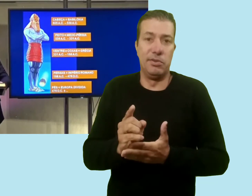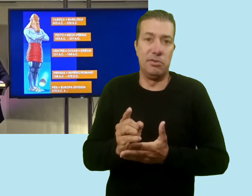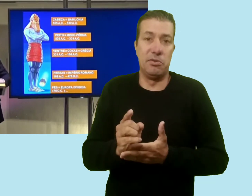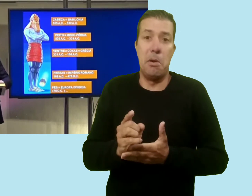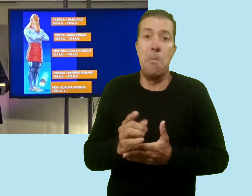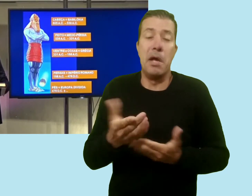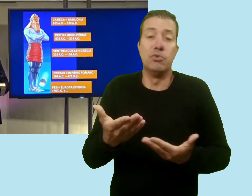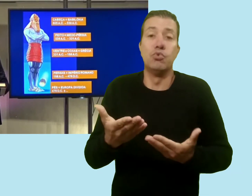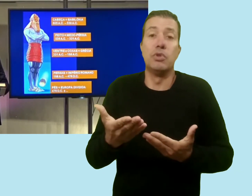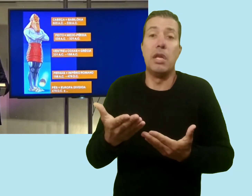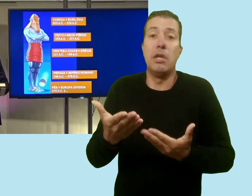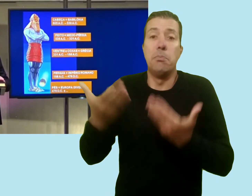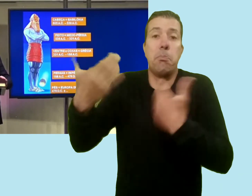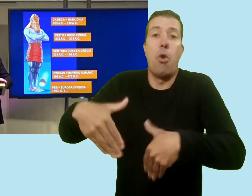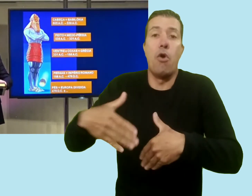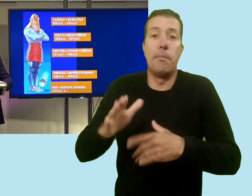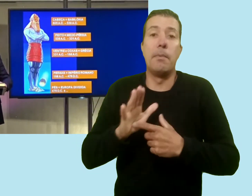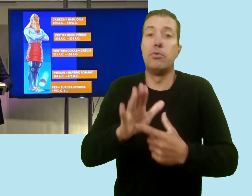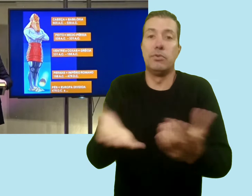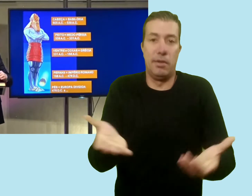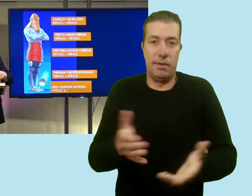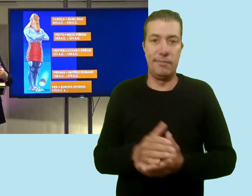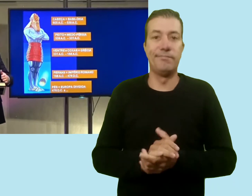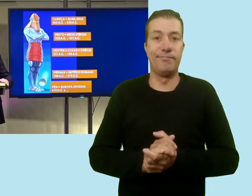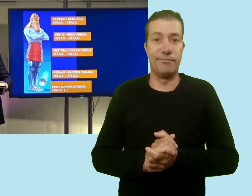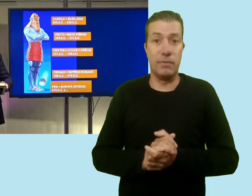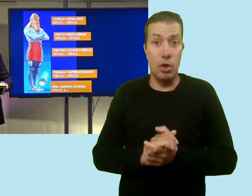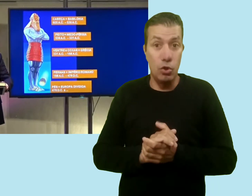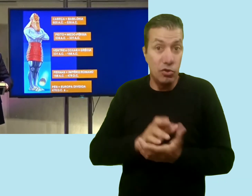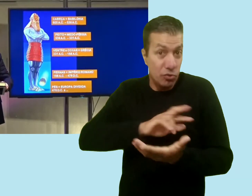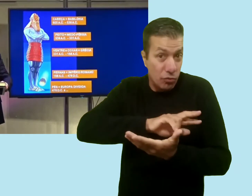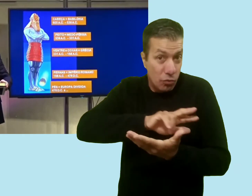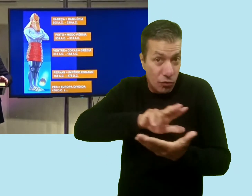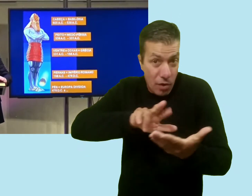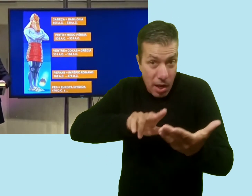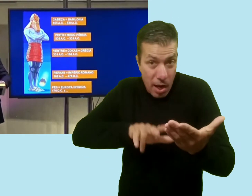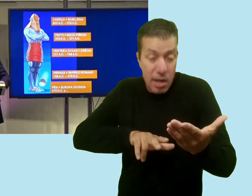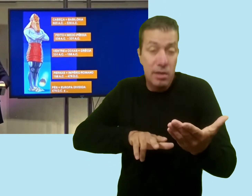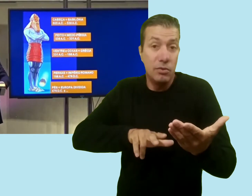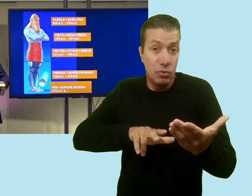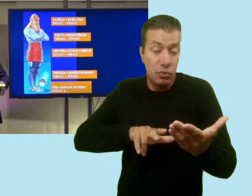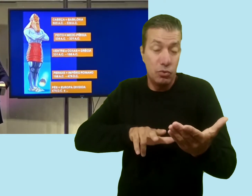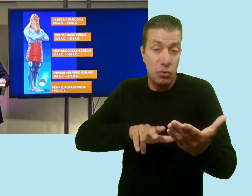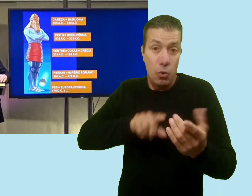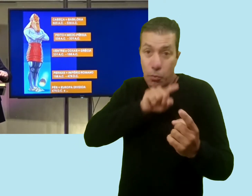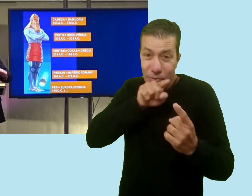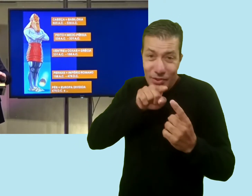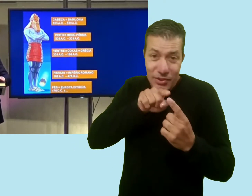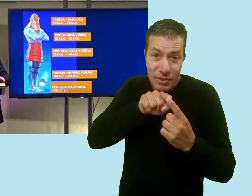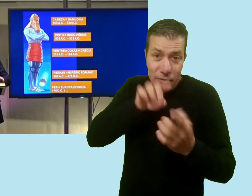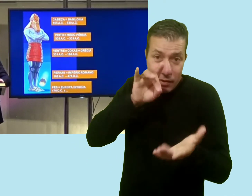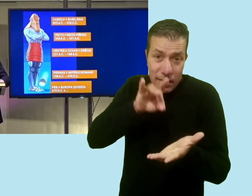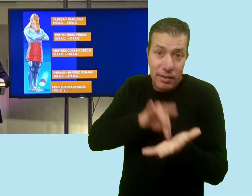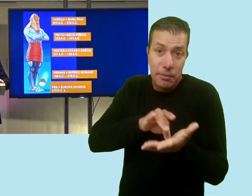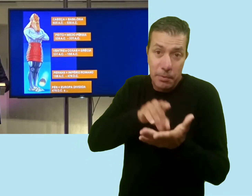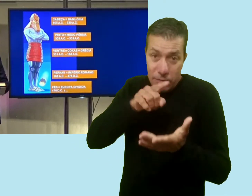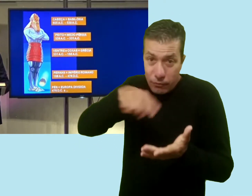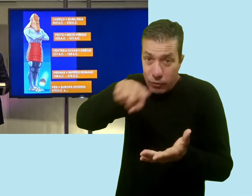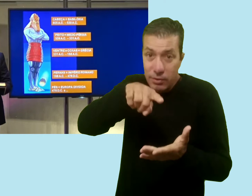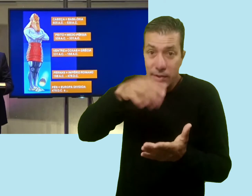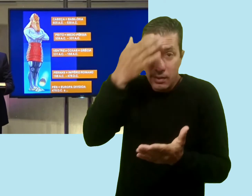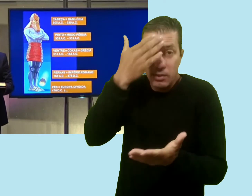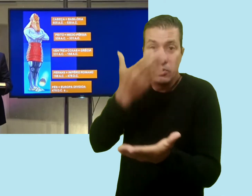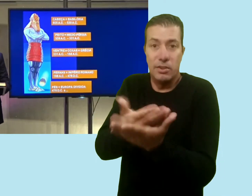acredito nesse livro? E nós estamos dando a vocês vários motivos concretos para vocês acreditarem nesse